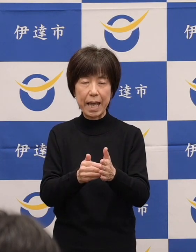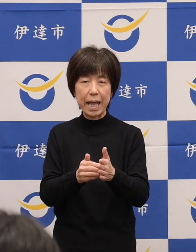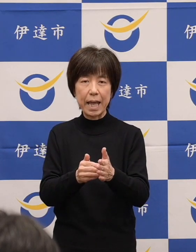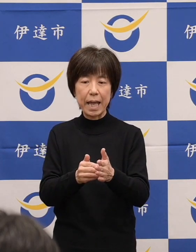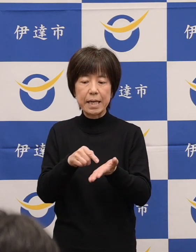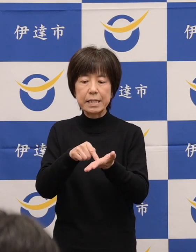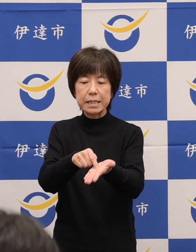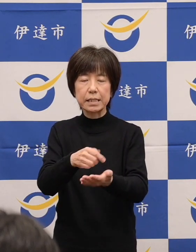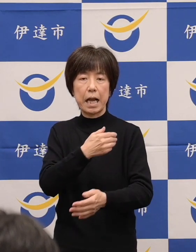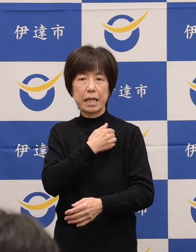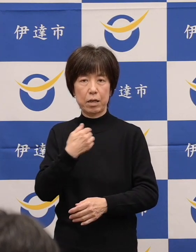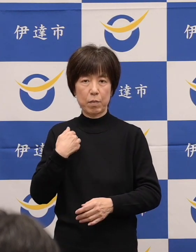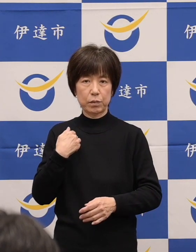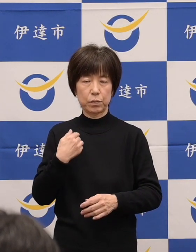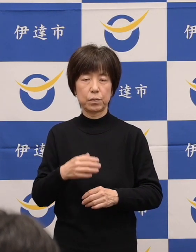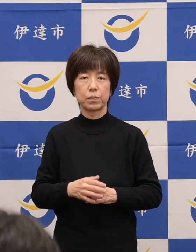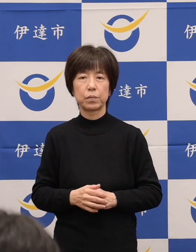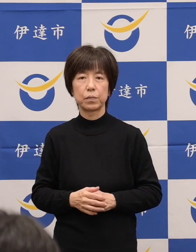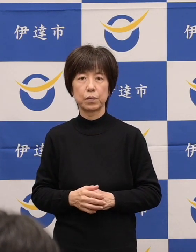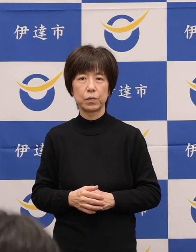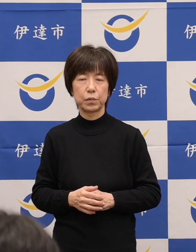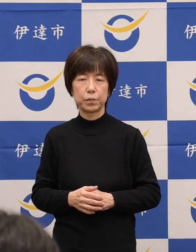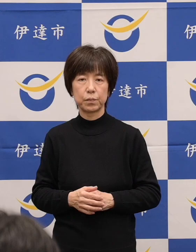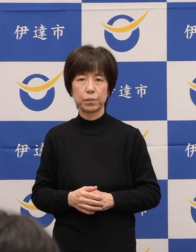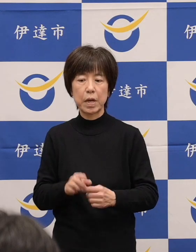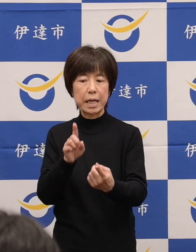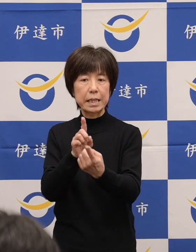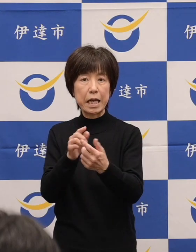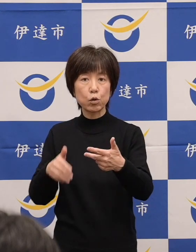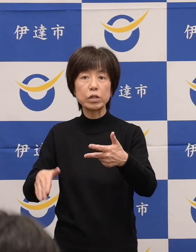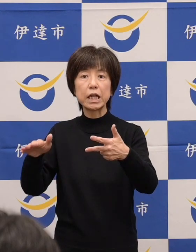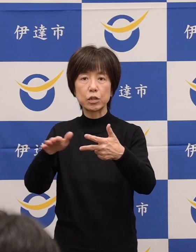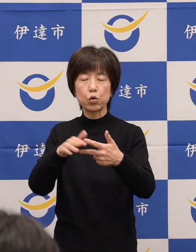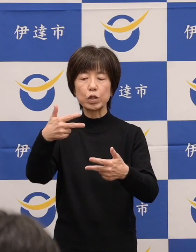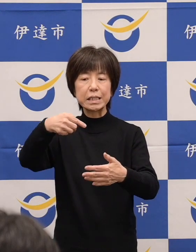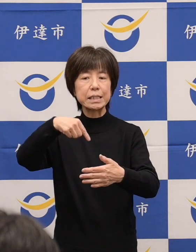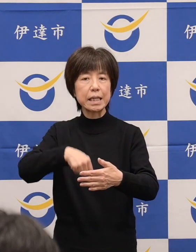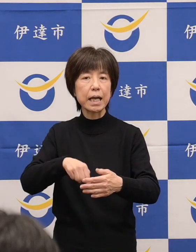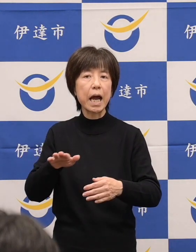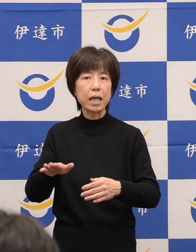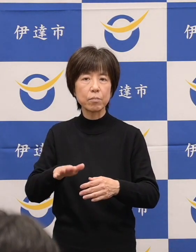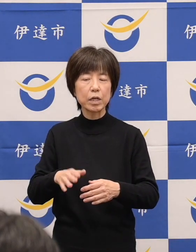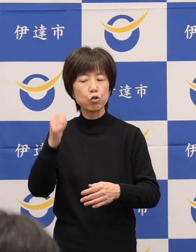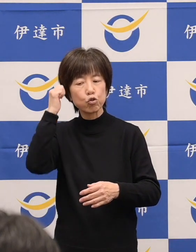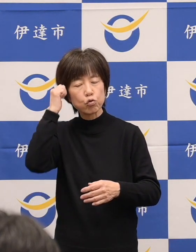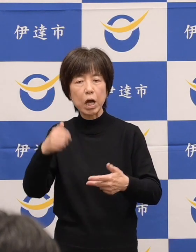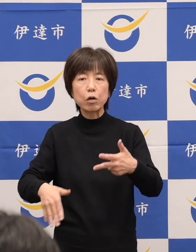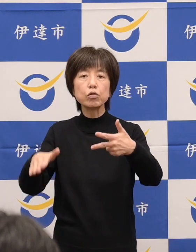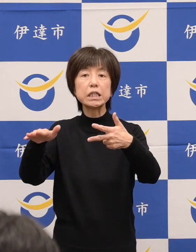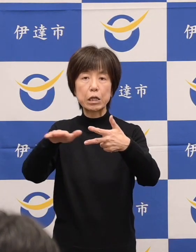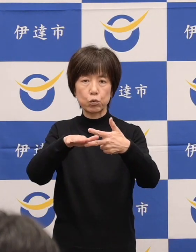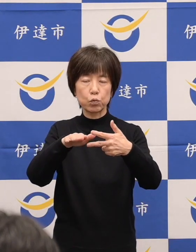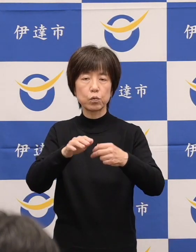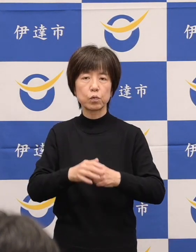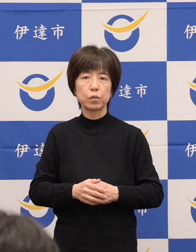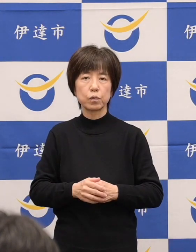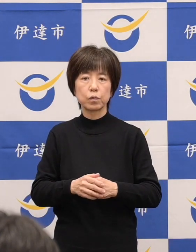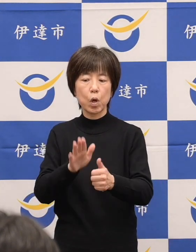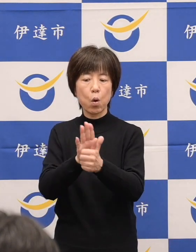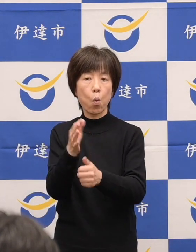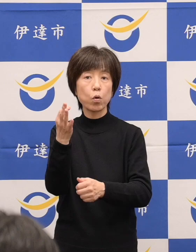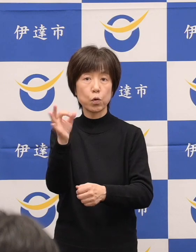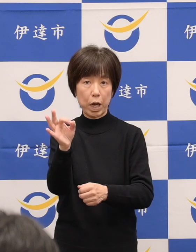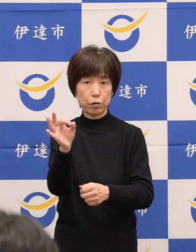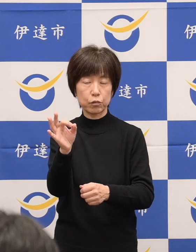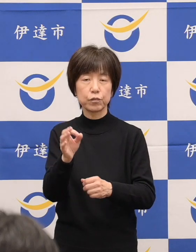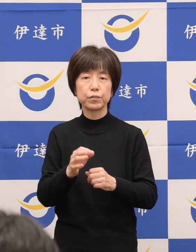が可能となります。対象施設は市内にございます宿泊施設で、補助額です